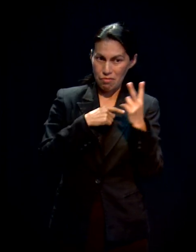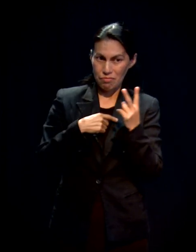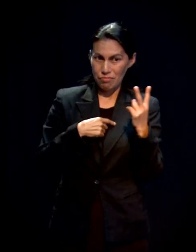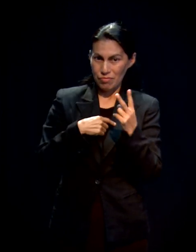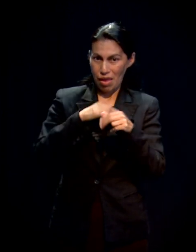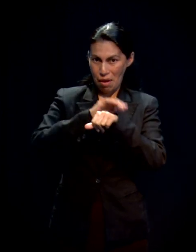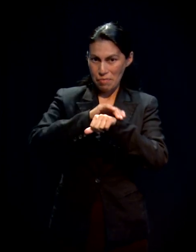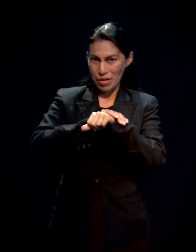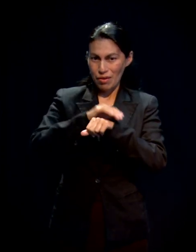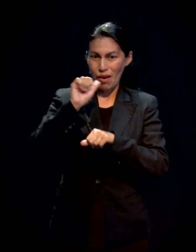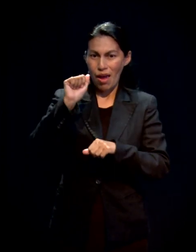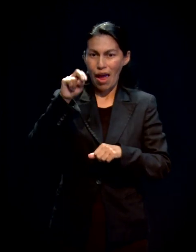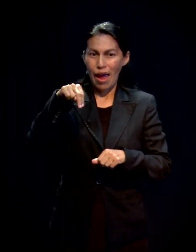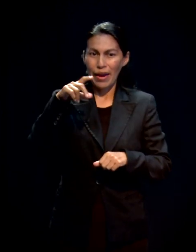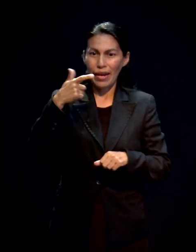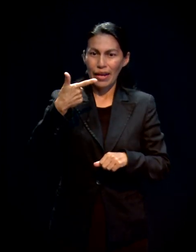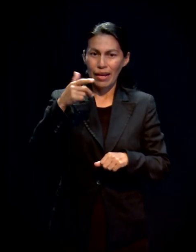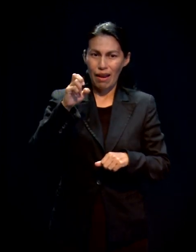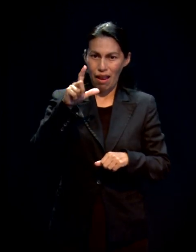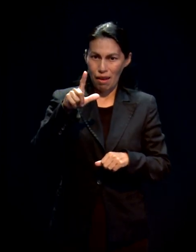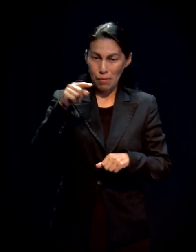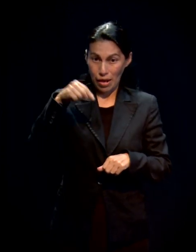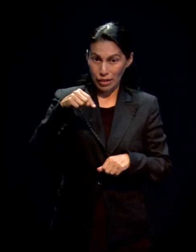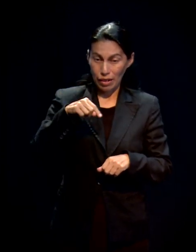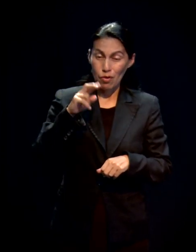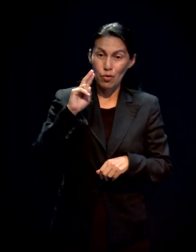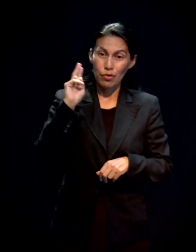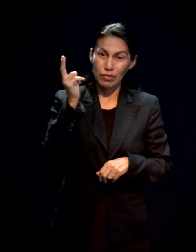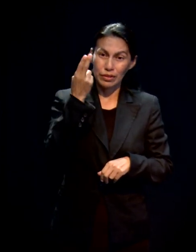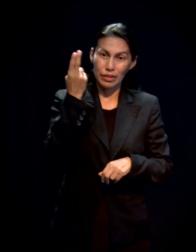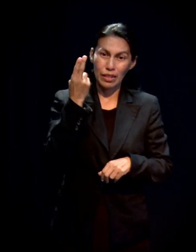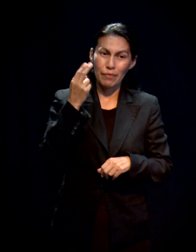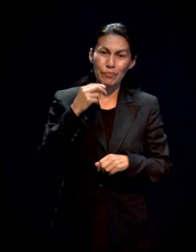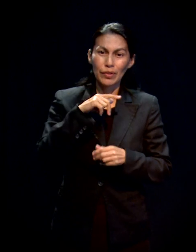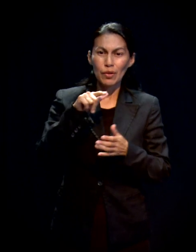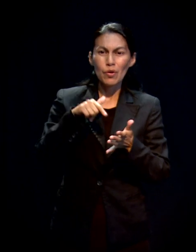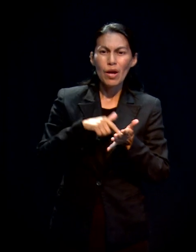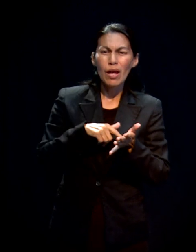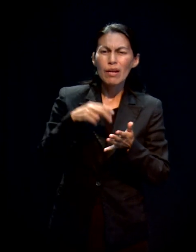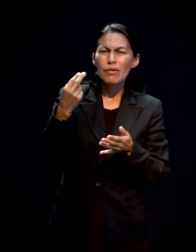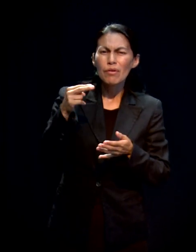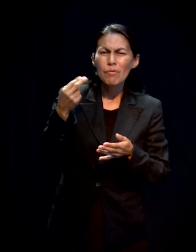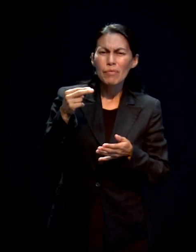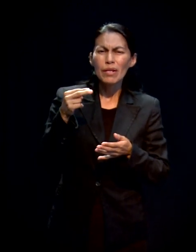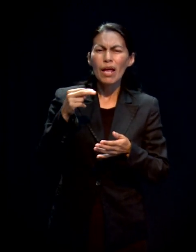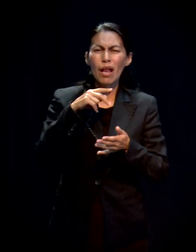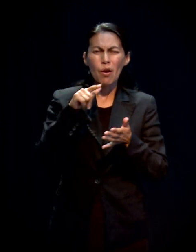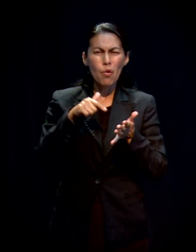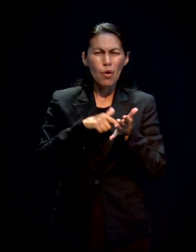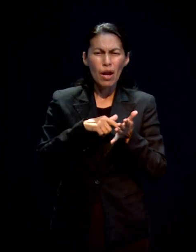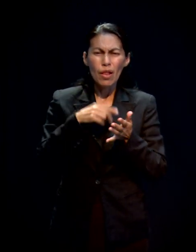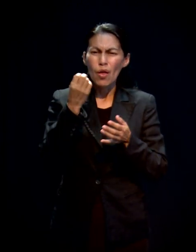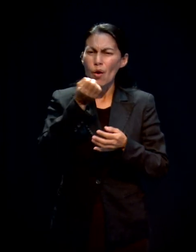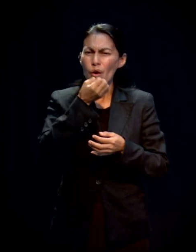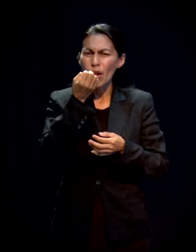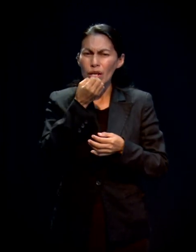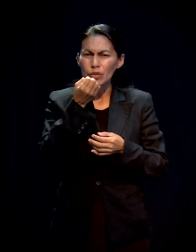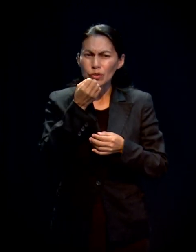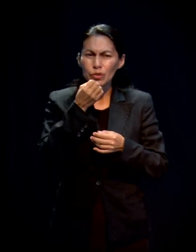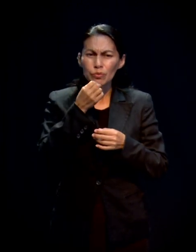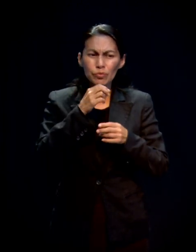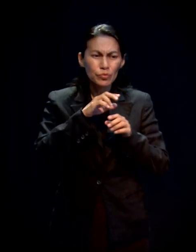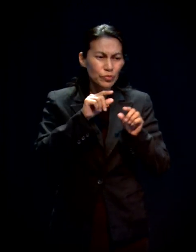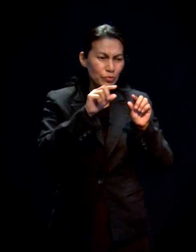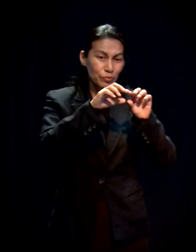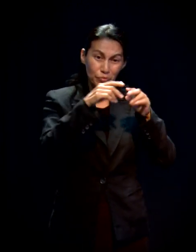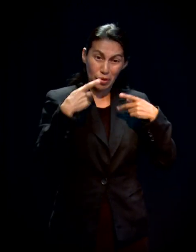esté aquí principalmente la unidad hay un lugar donde se llama principalmente el lugar de oración